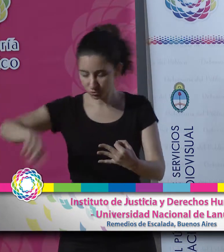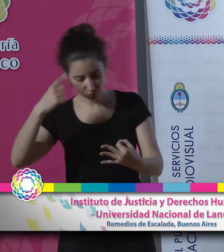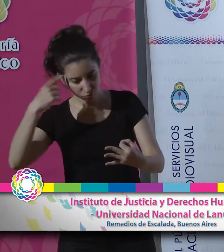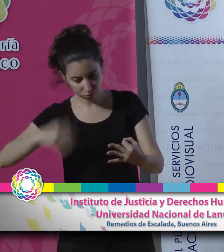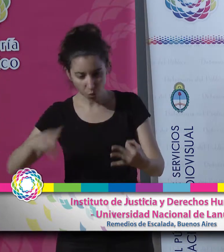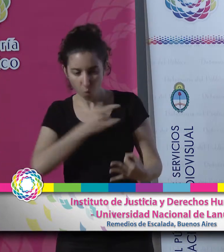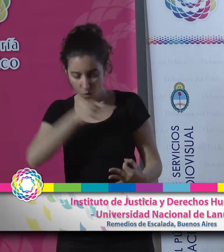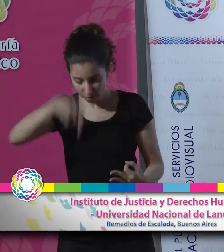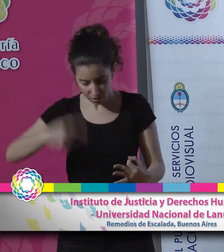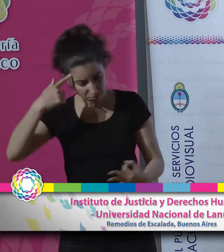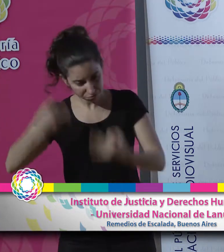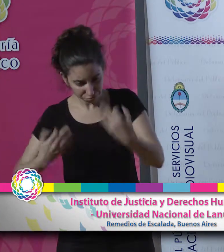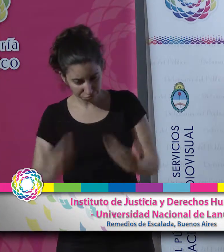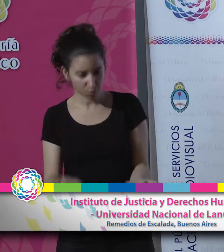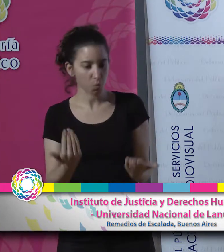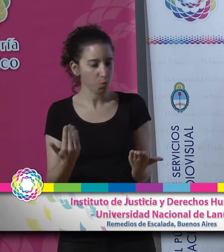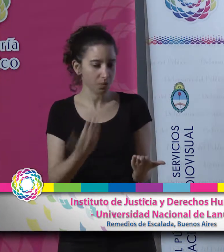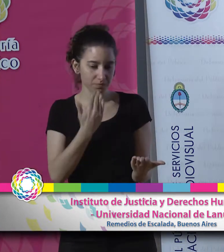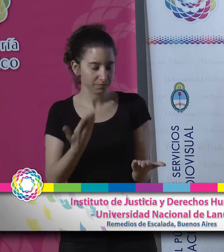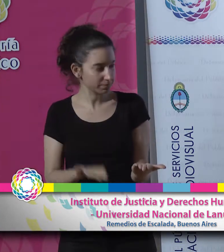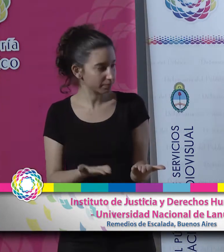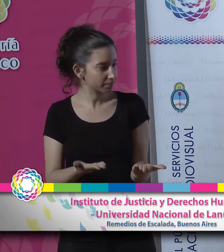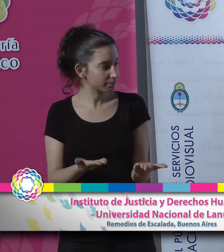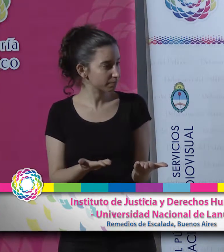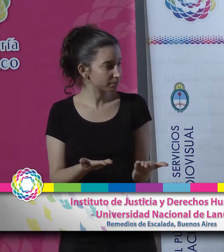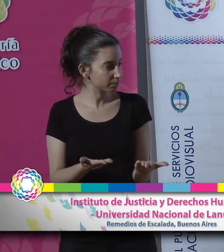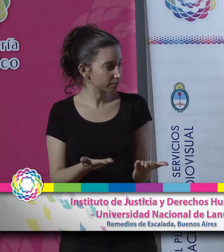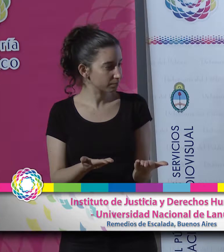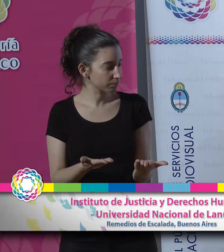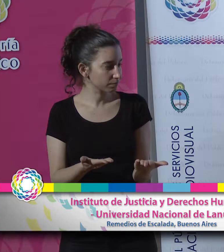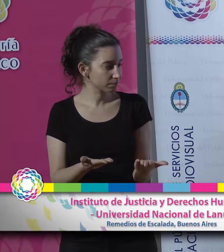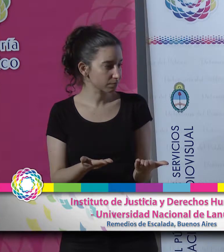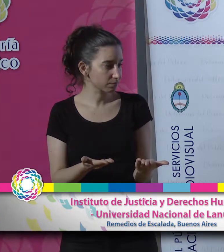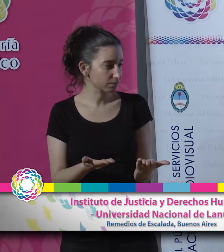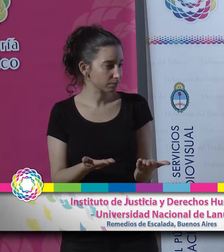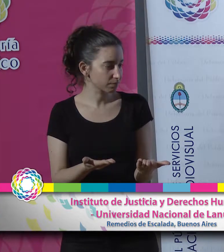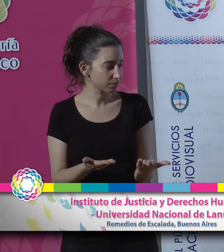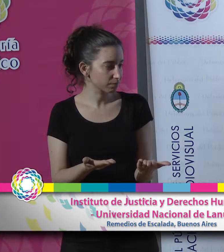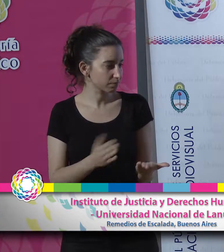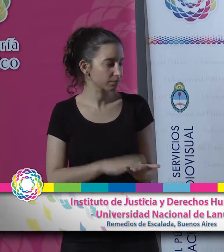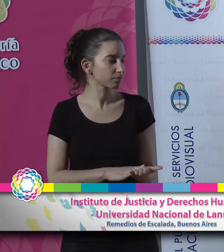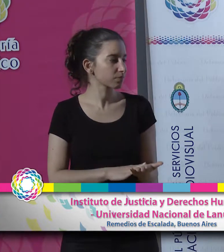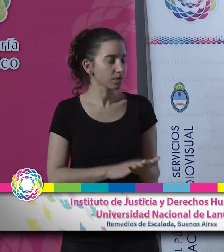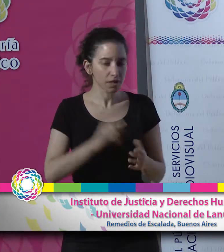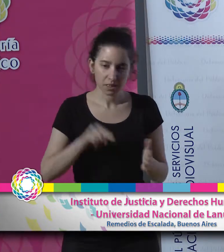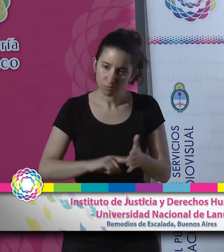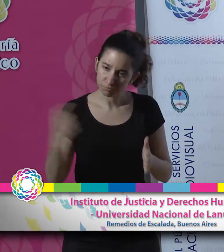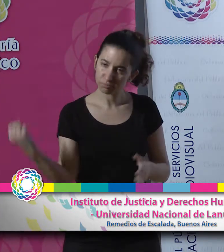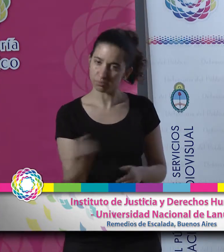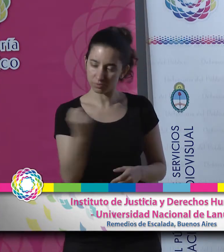los temas de incidencia de la universidad así que también así como otros los plantearon nos parece muy fundamental el tema de